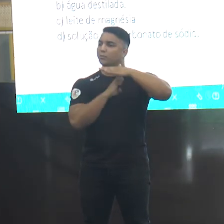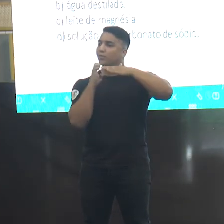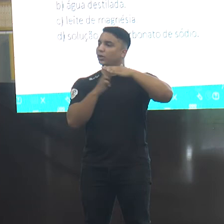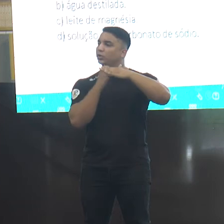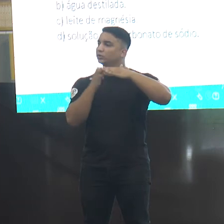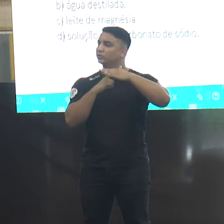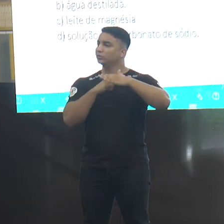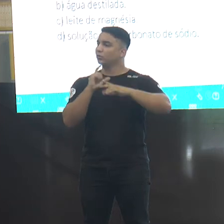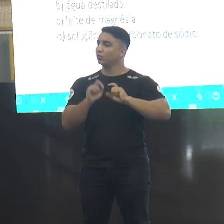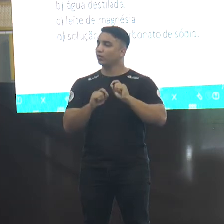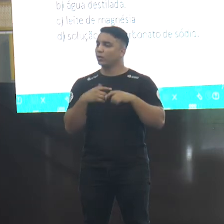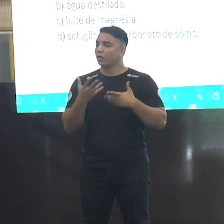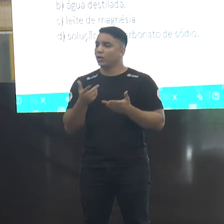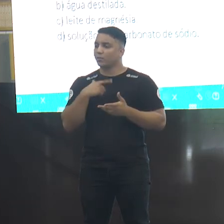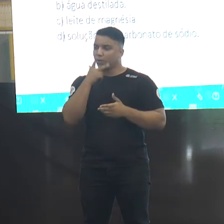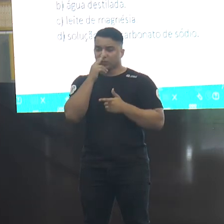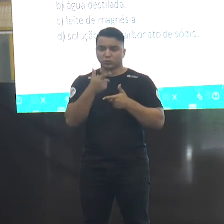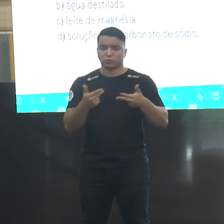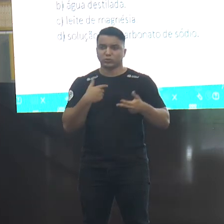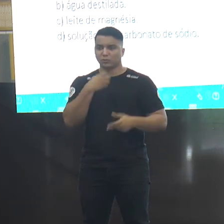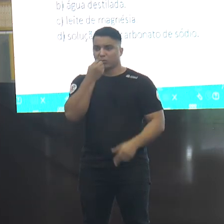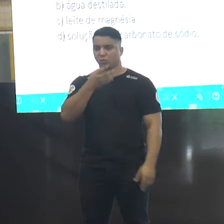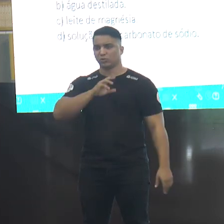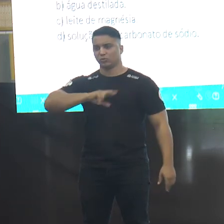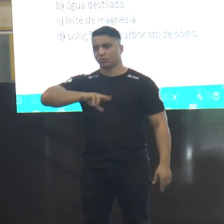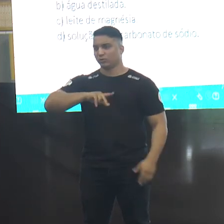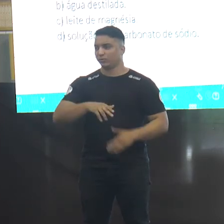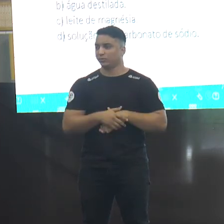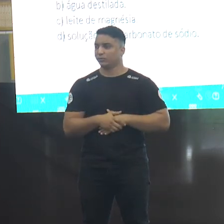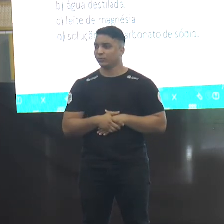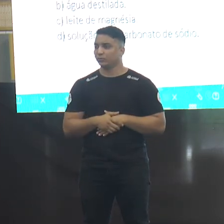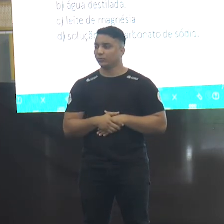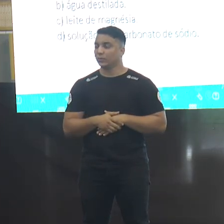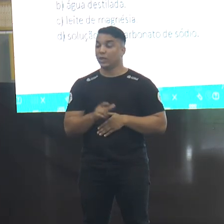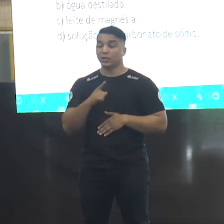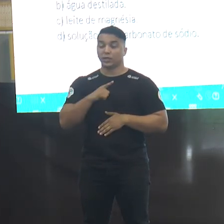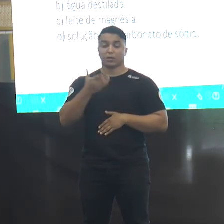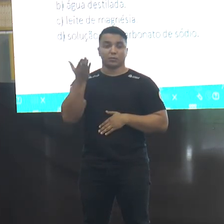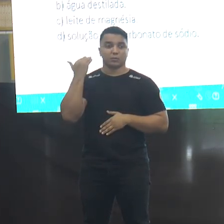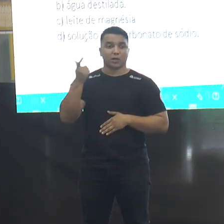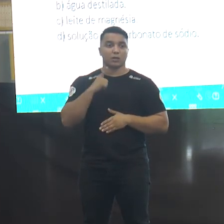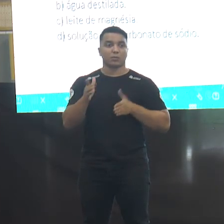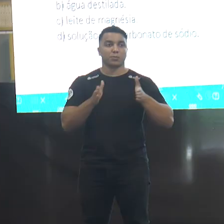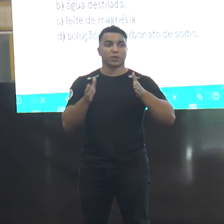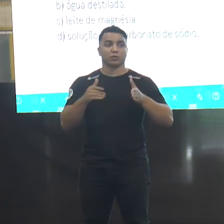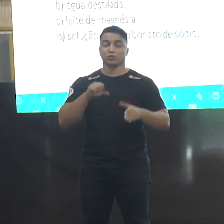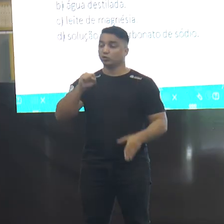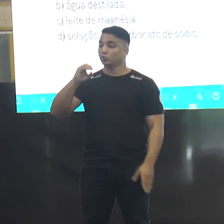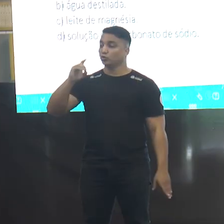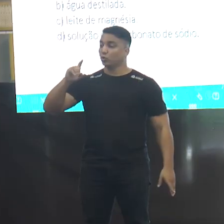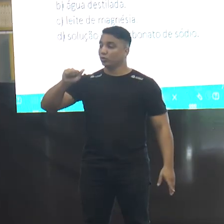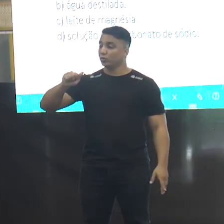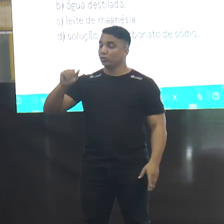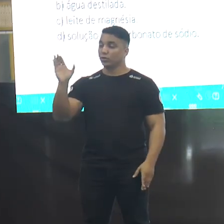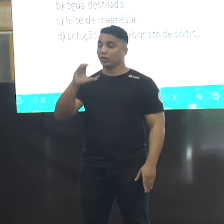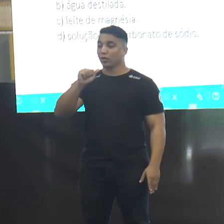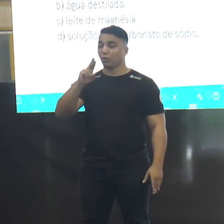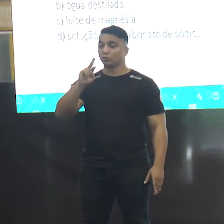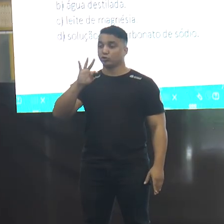têm umas atitudes não muito interessantes. Teve uma época que botaram soda cáustica dentro do